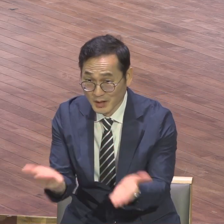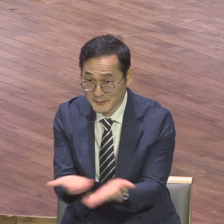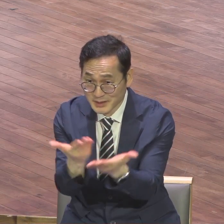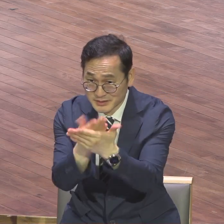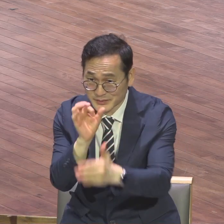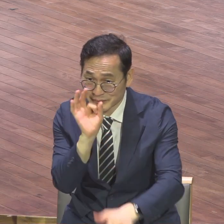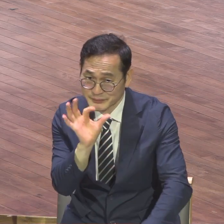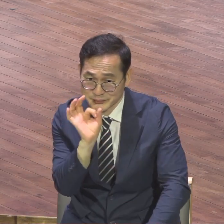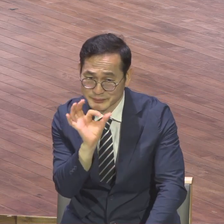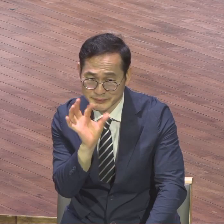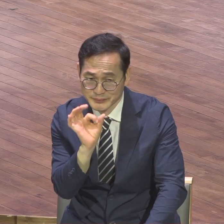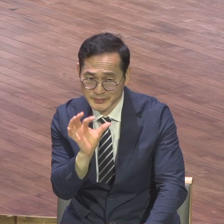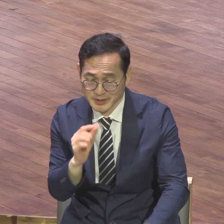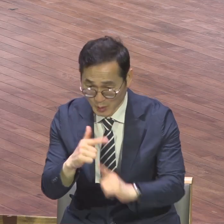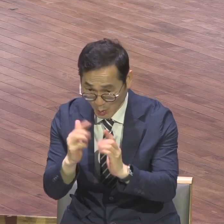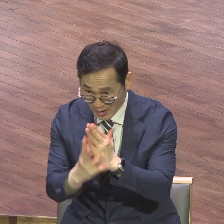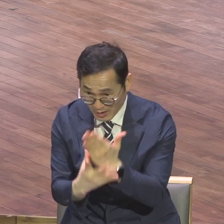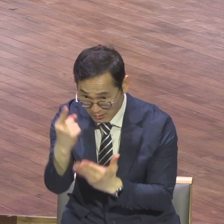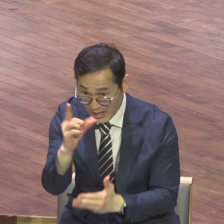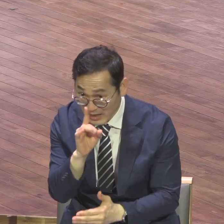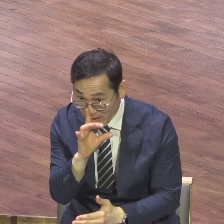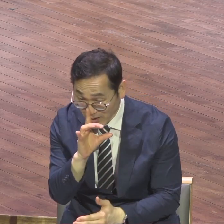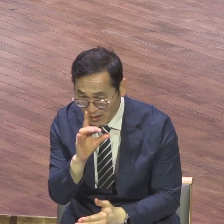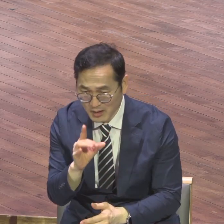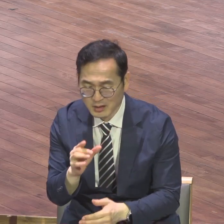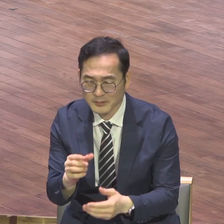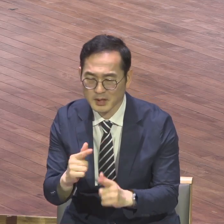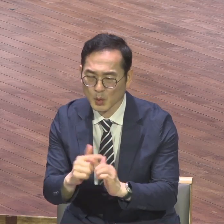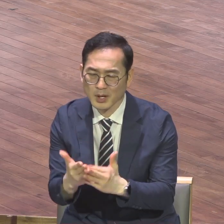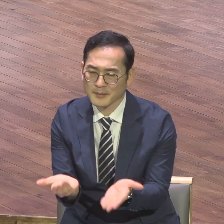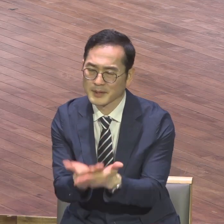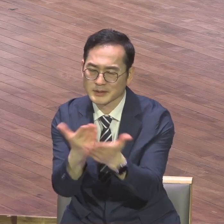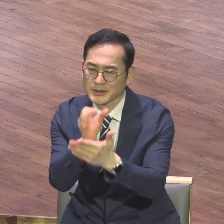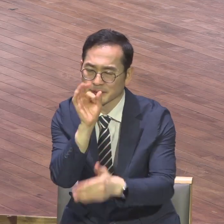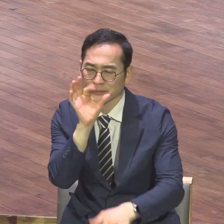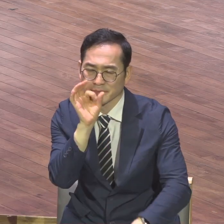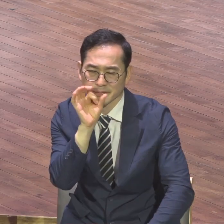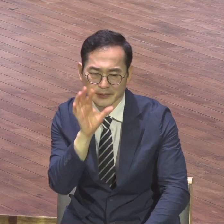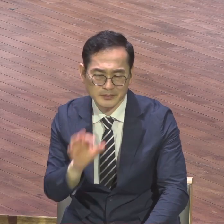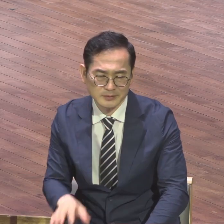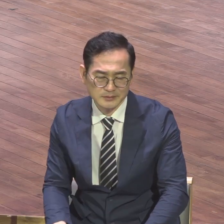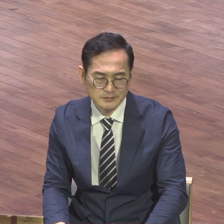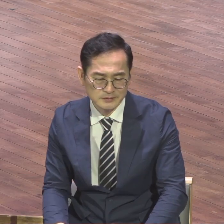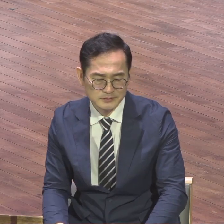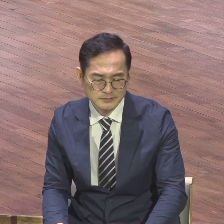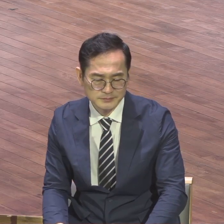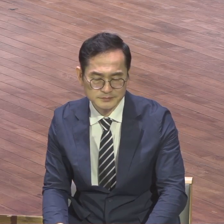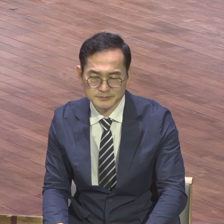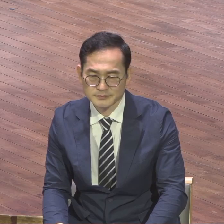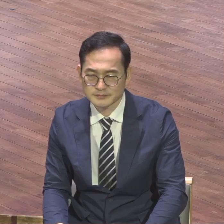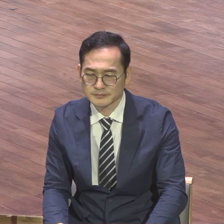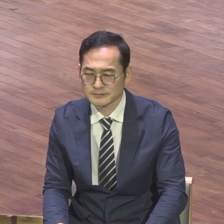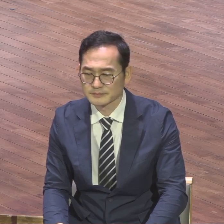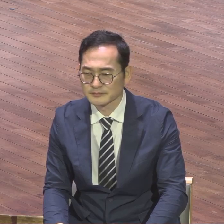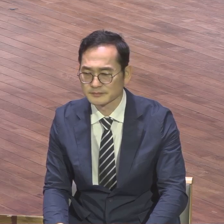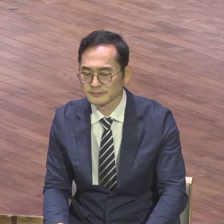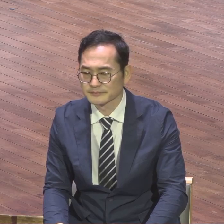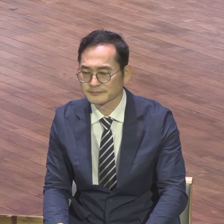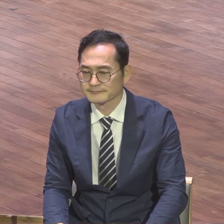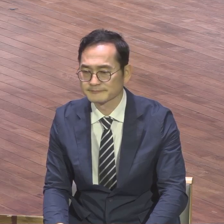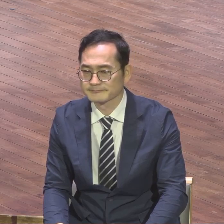교회 안에서 원리서가 안 되면 교회 부흥이 안 돼요. 먹어주질 않기 때문에 서로서로 비방하기